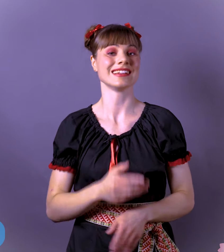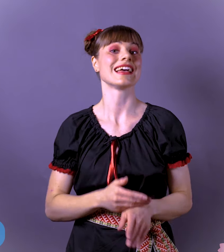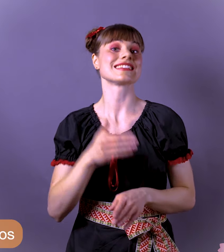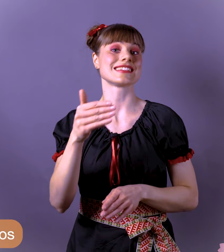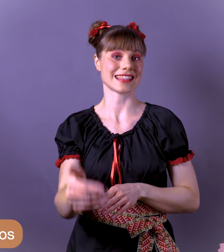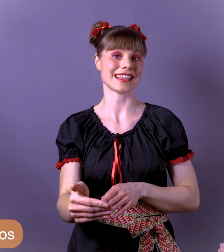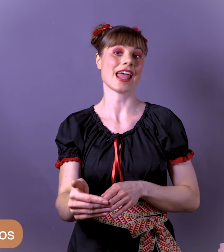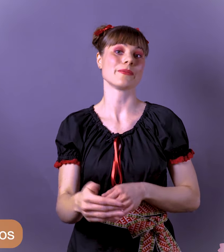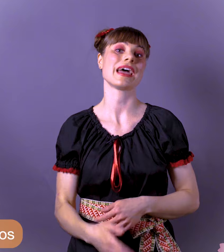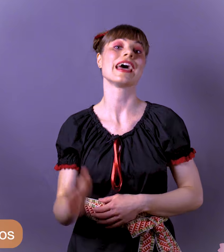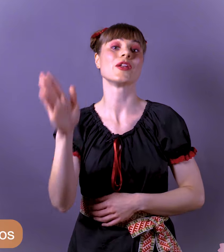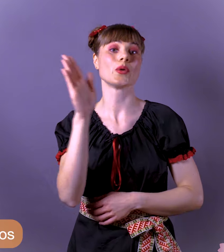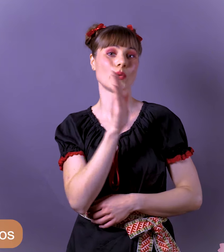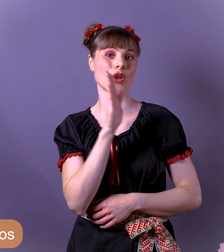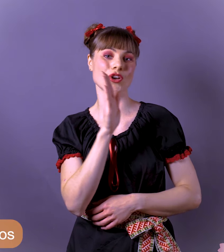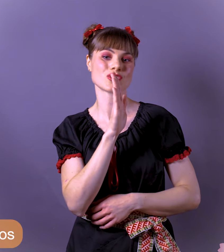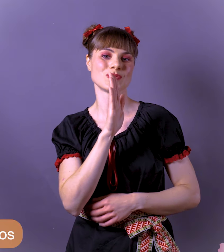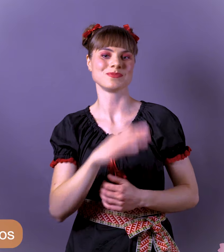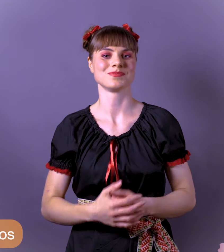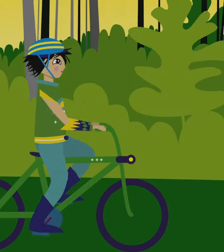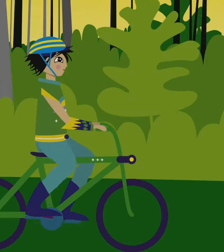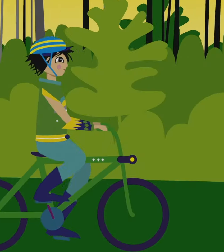ja sitten menen ulos.